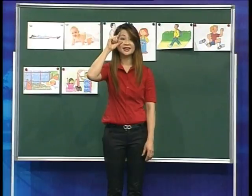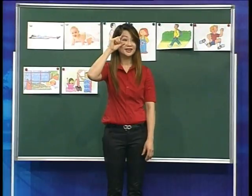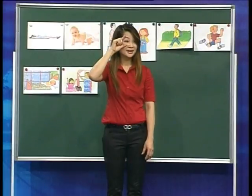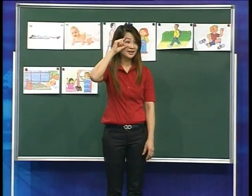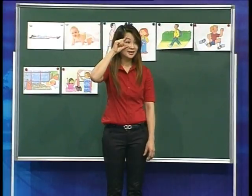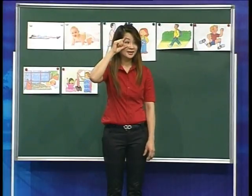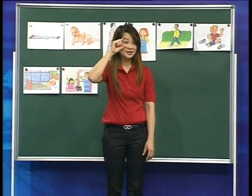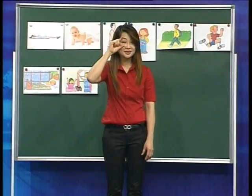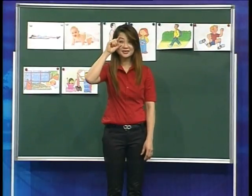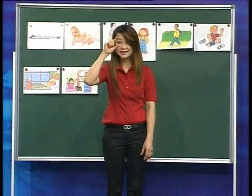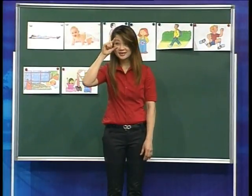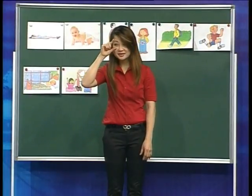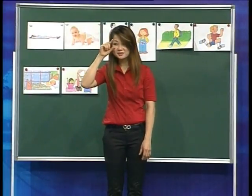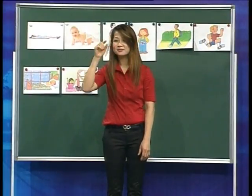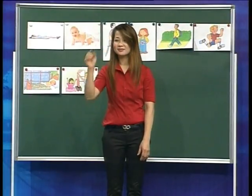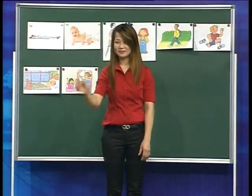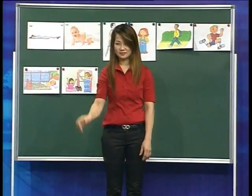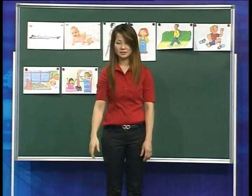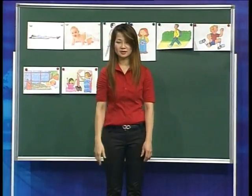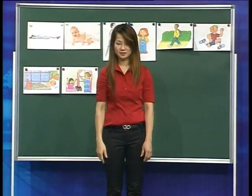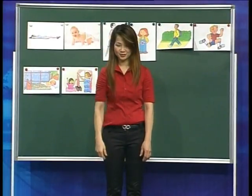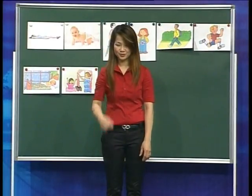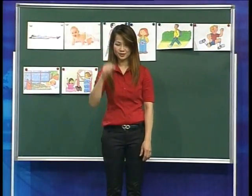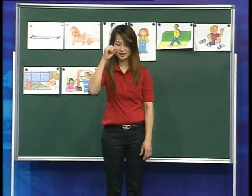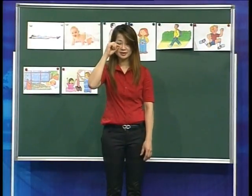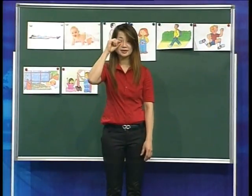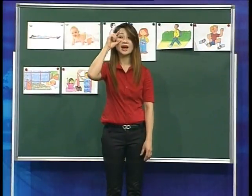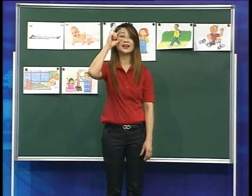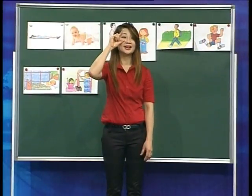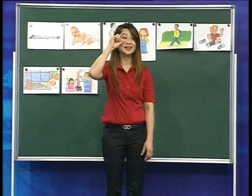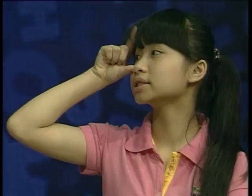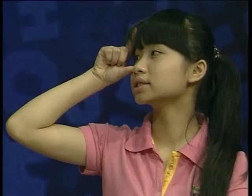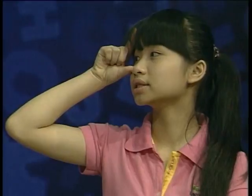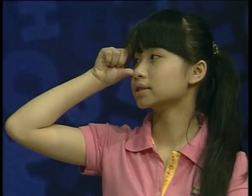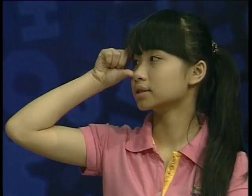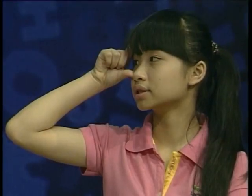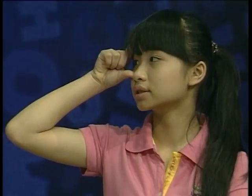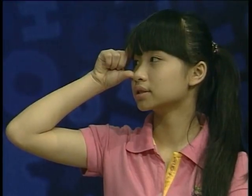Đặt vào đuôi mắt phải Các ngón khác nắm lại nhắm mắt Di chuyển đầu hai ngón tay về hai phía Đồng thời mắt mở ra